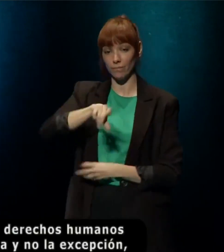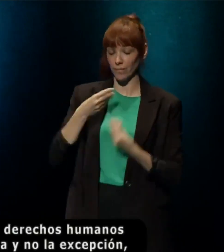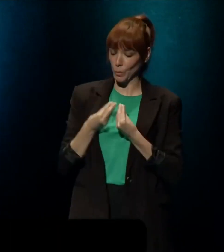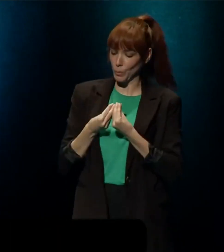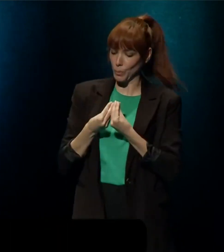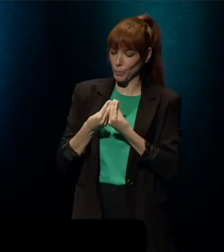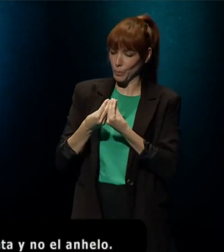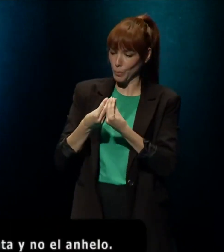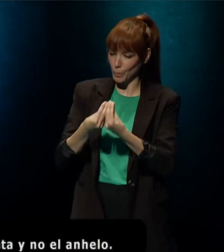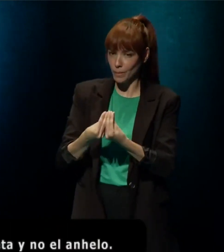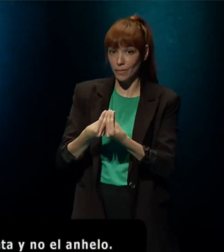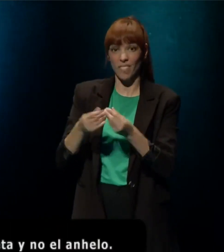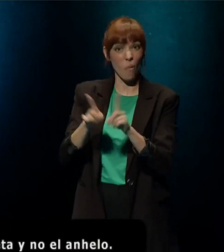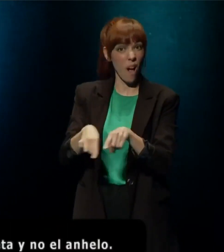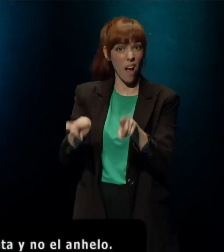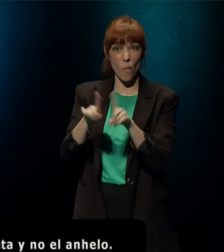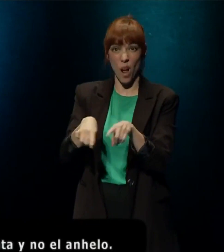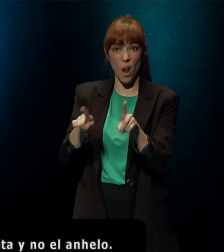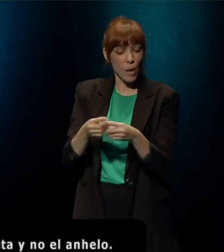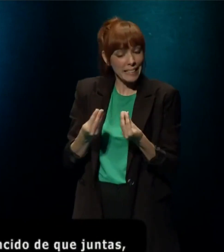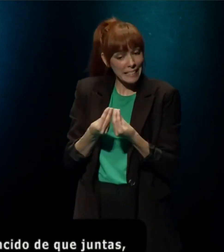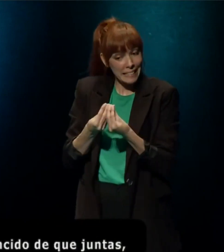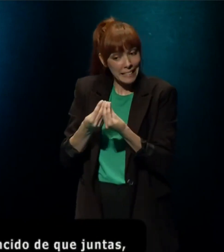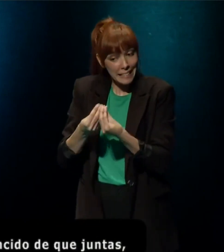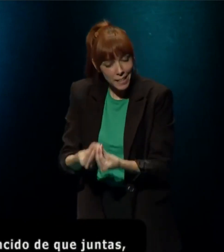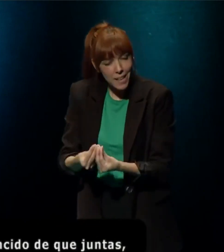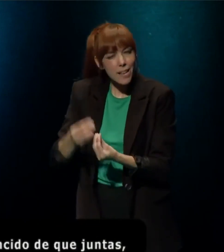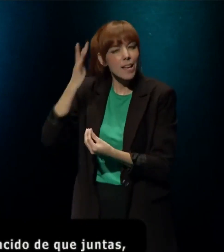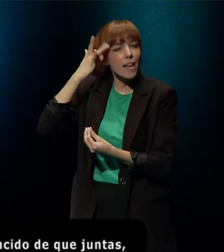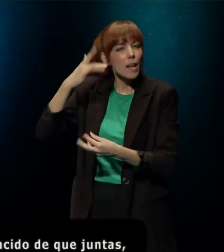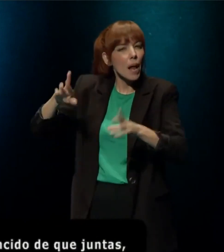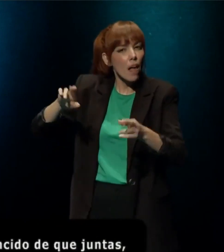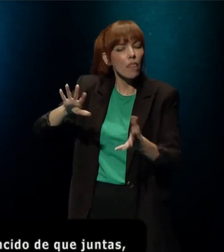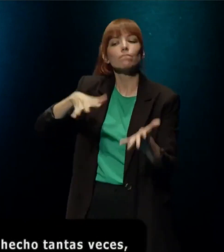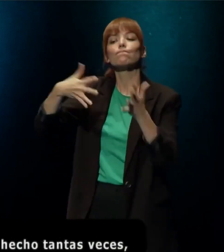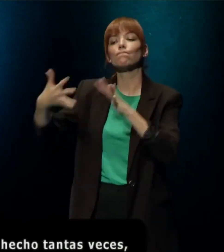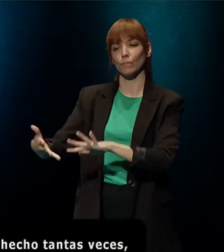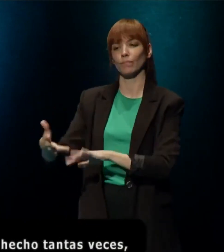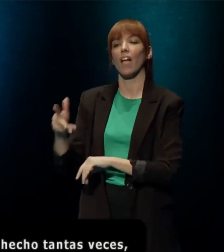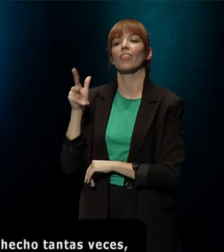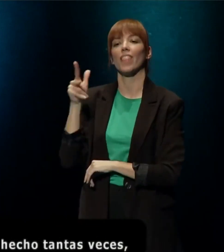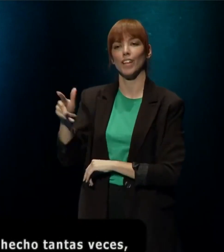veces, seguiremos transformando esperanzas en derechos.